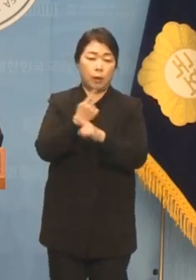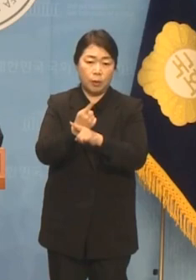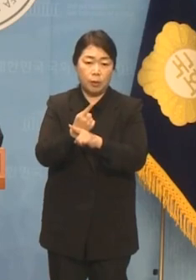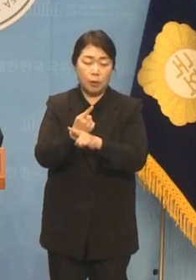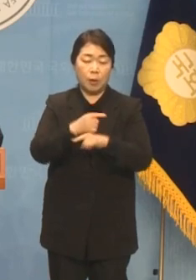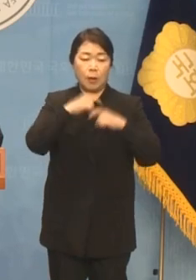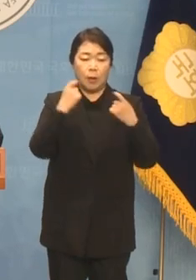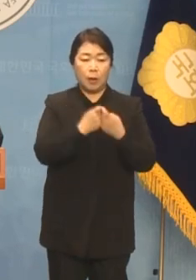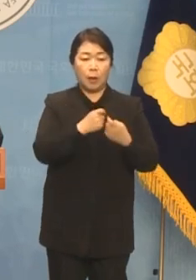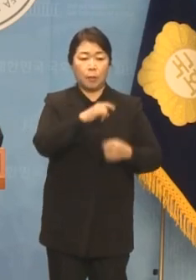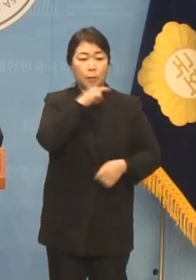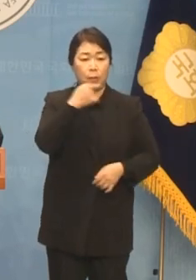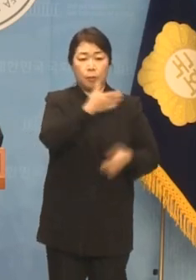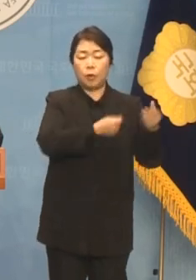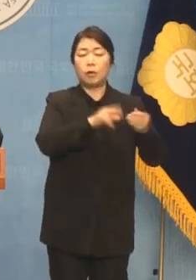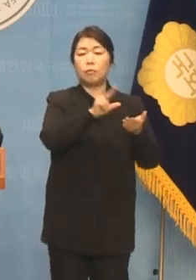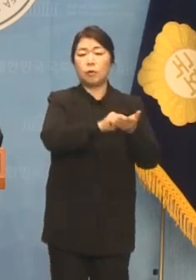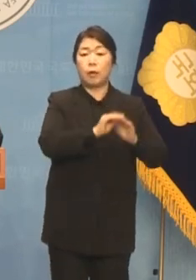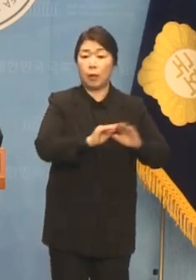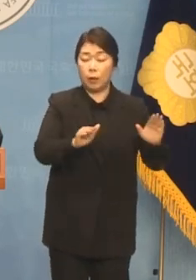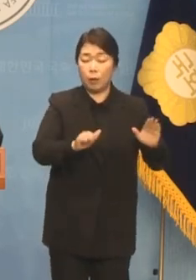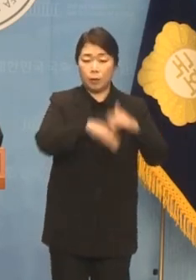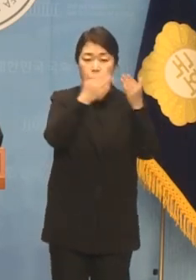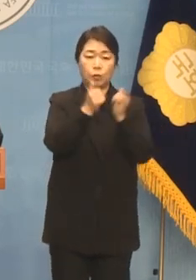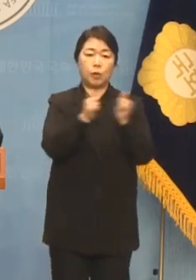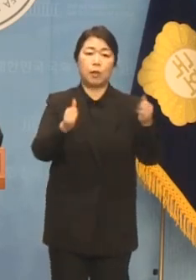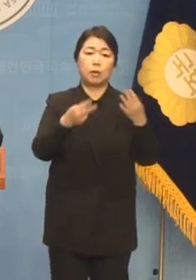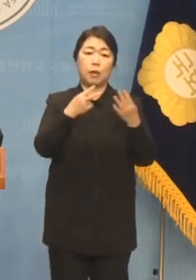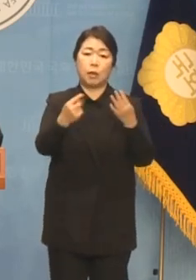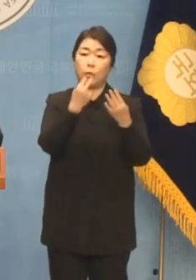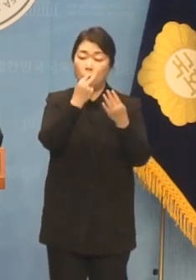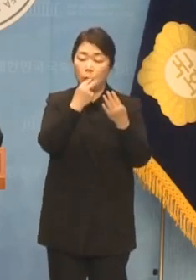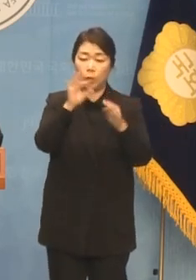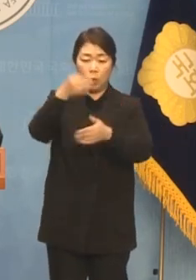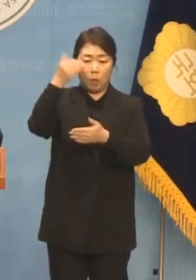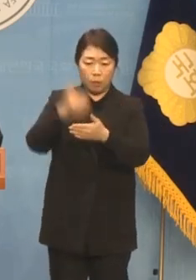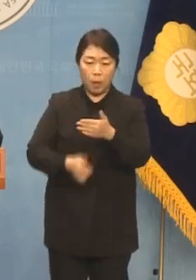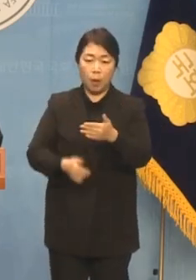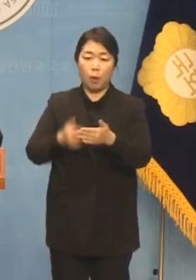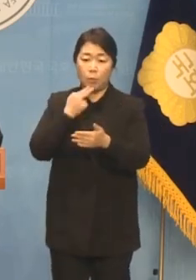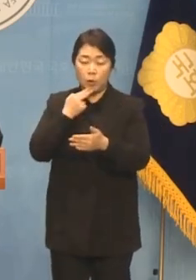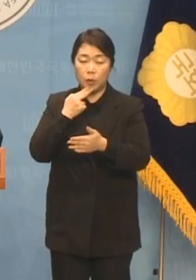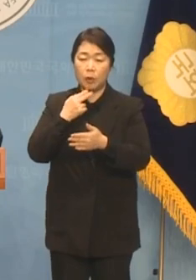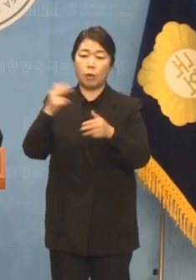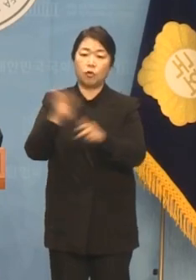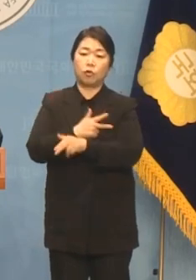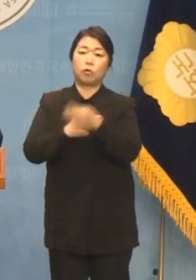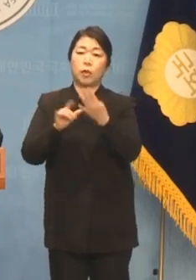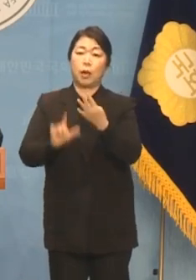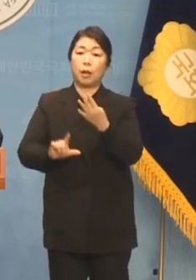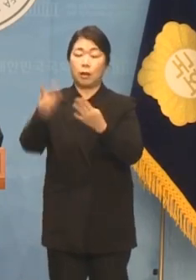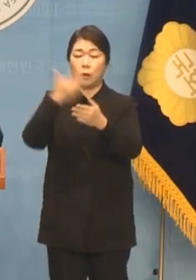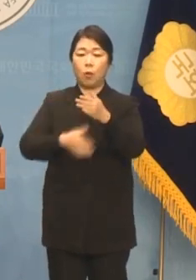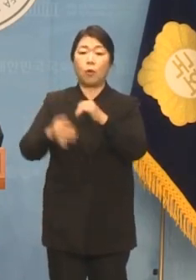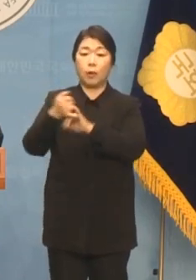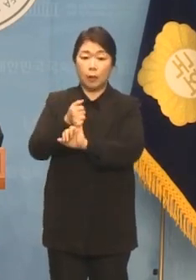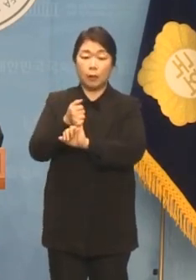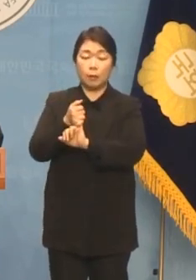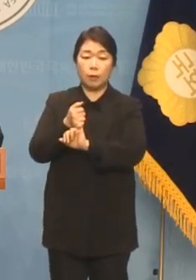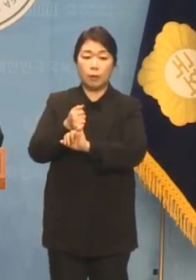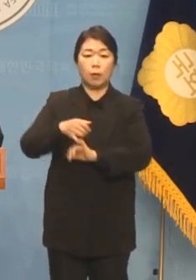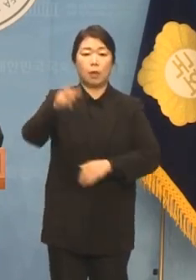해결 전국민 4대보험 임금사건 없는 주 4일째 등의 공약으로